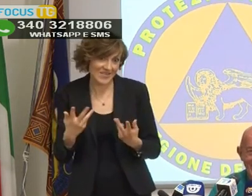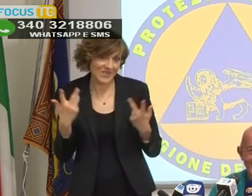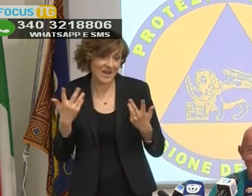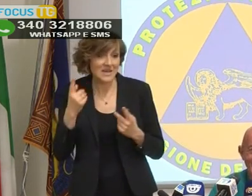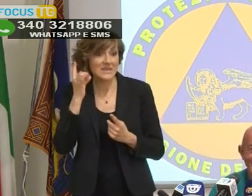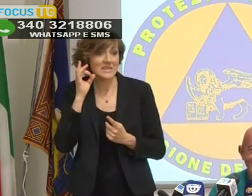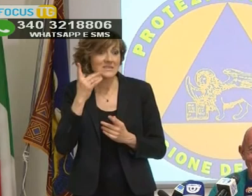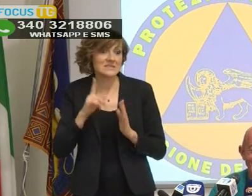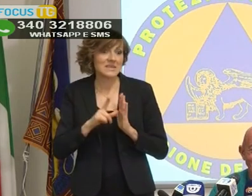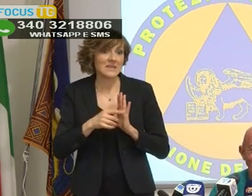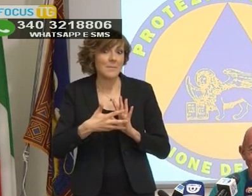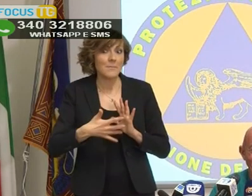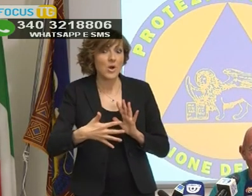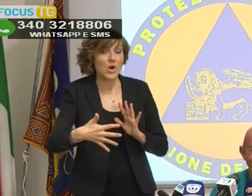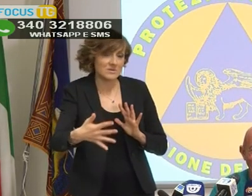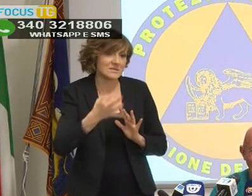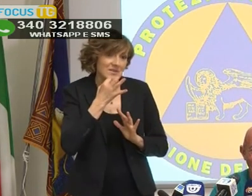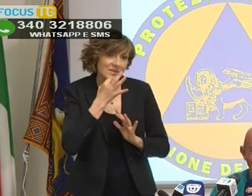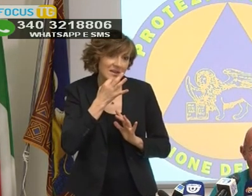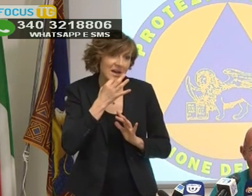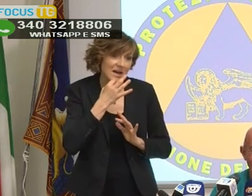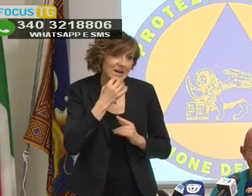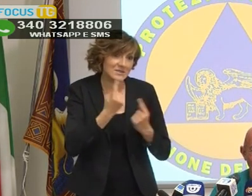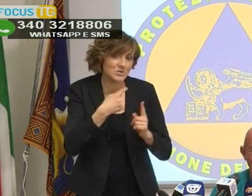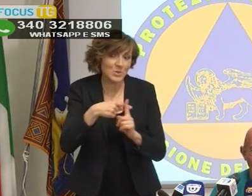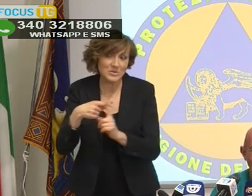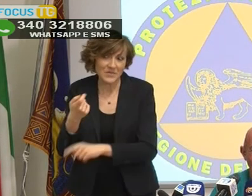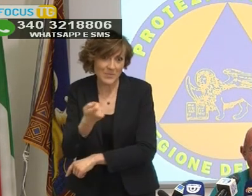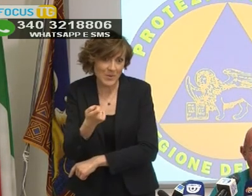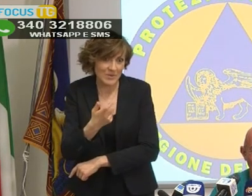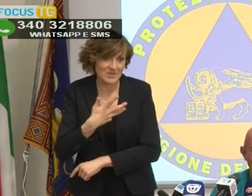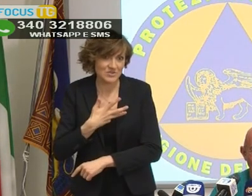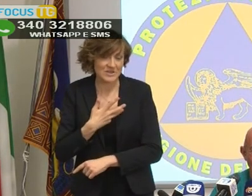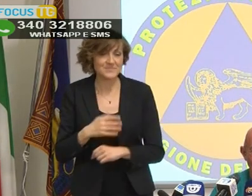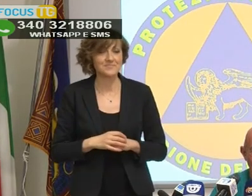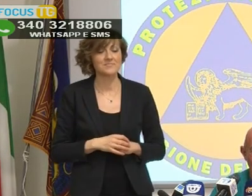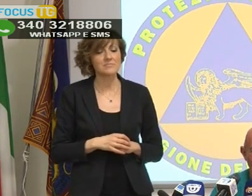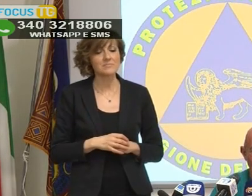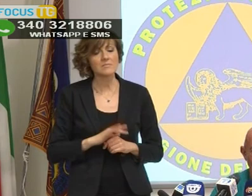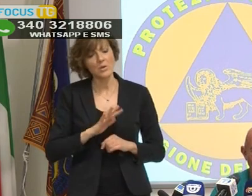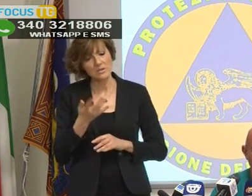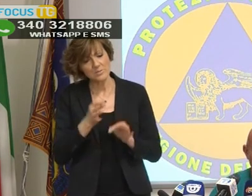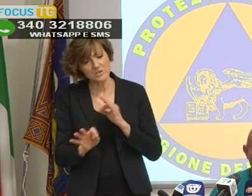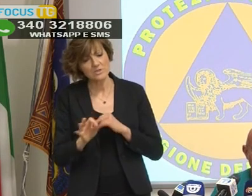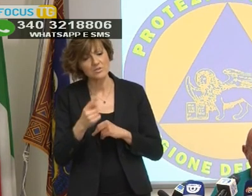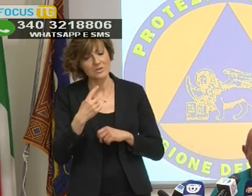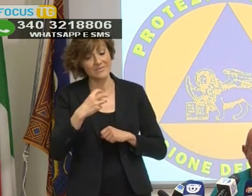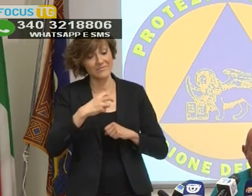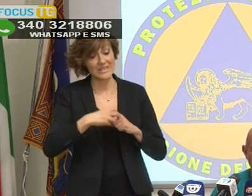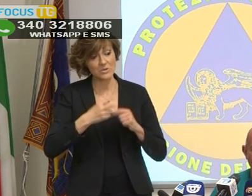sarebbe meglio. E volevo chiederle un'ultima precisazione, quando si parla di virus diversi, questo è in grado